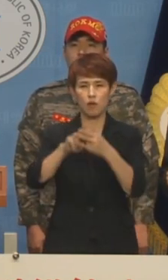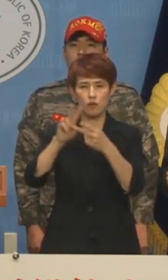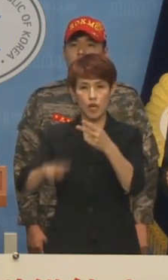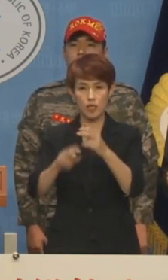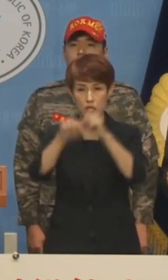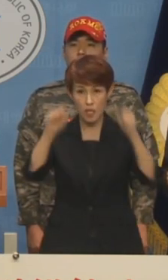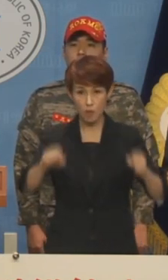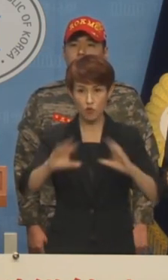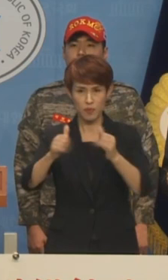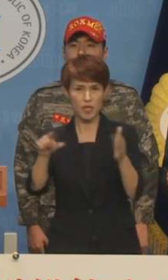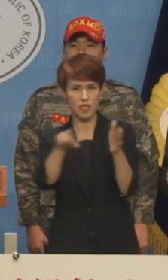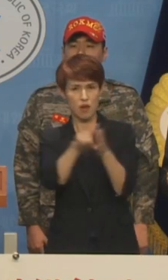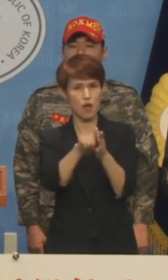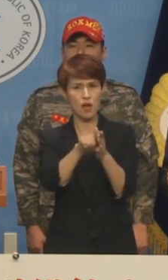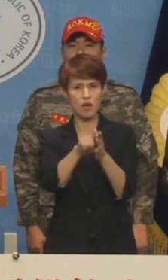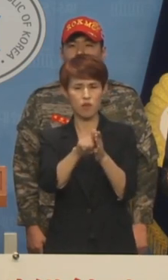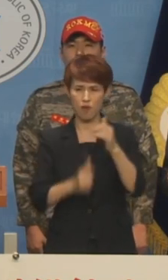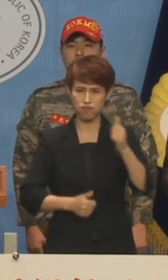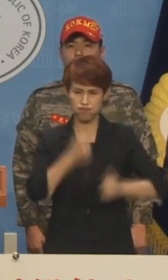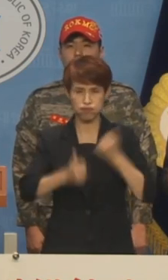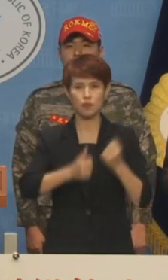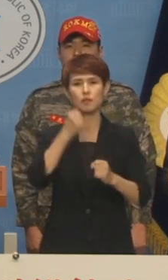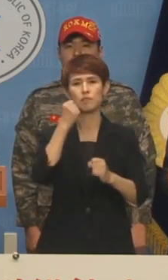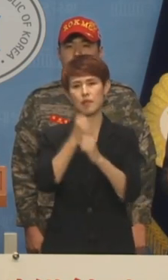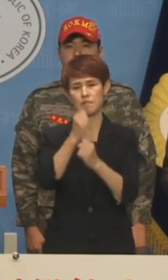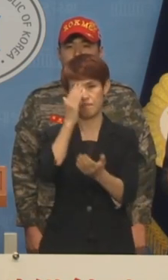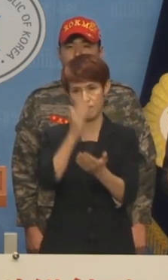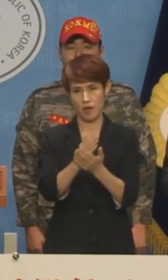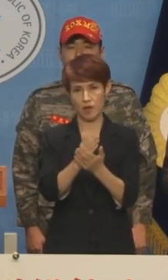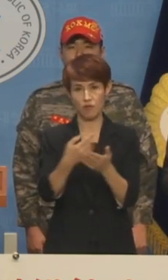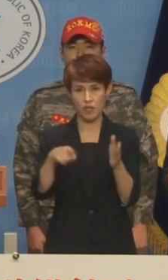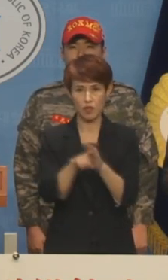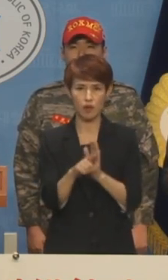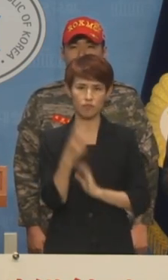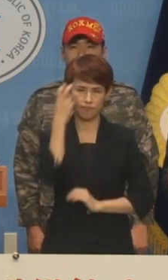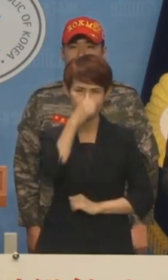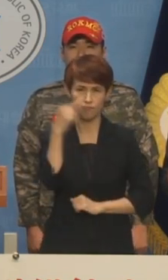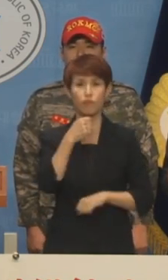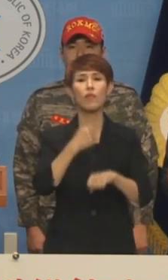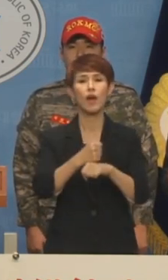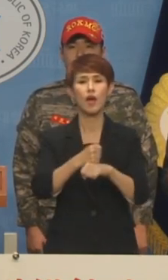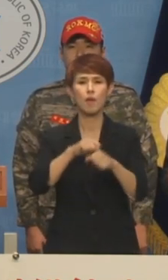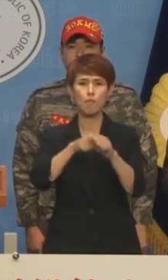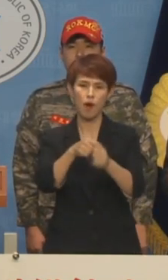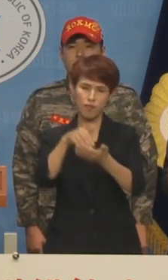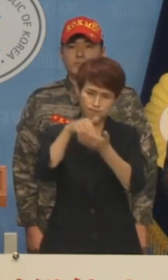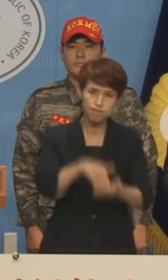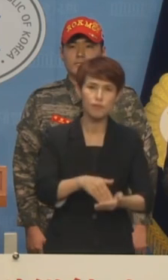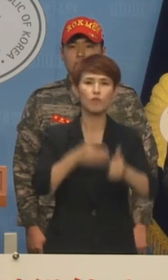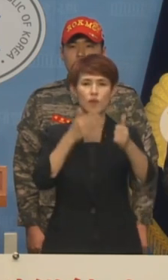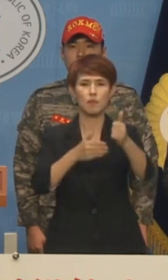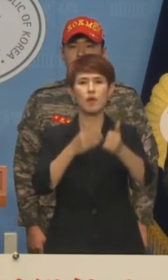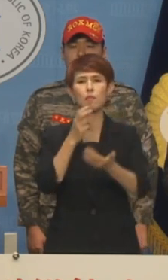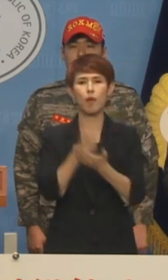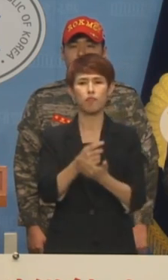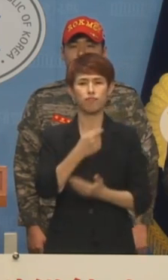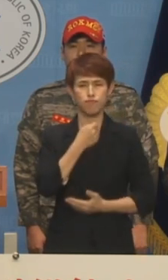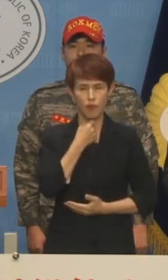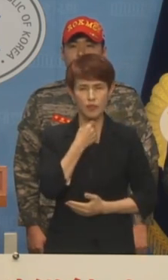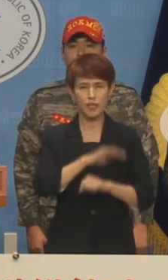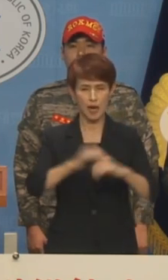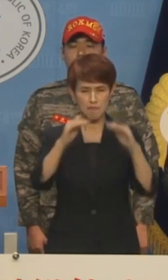국민의 신뢰를 더욱더 붕괴시키는 일이 없도록 피고발인들의 혐의에 대해 철저히 수사하고 엄중히 처벌하여 주기를 사법정의를 바라는 수많은